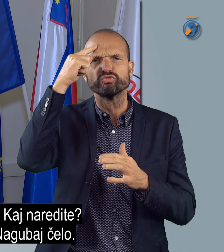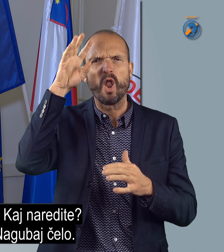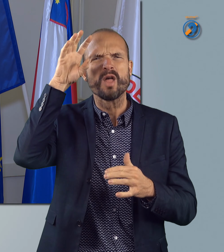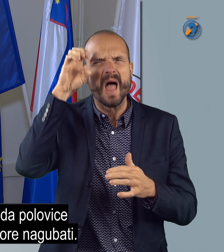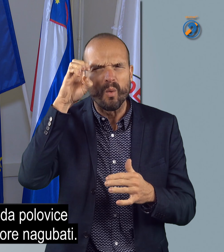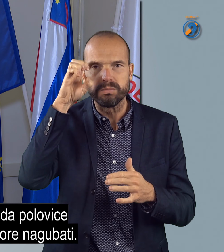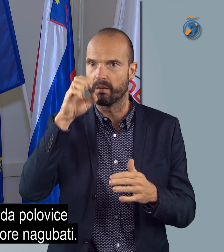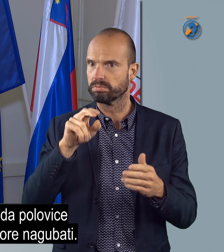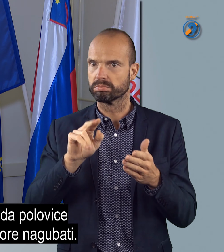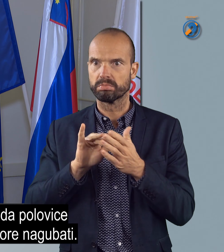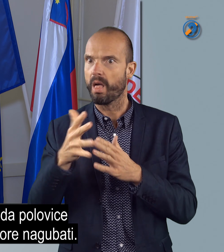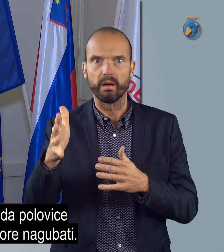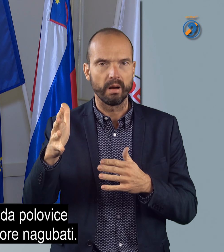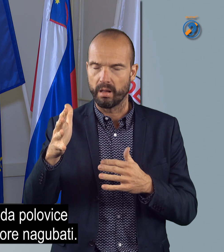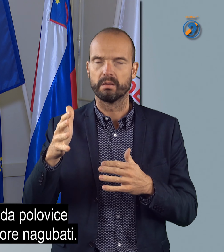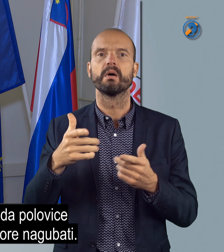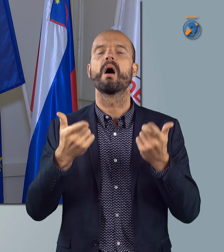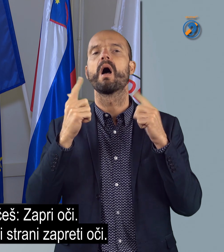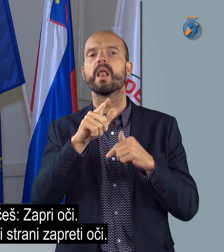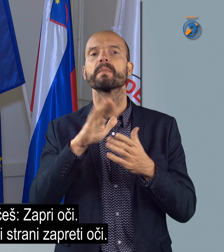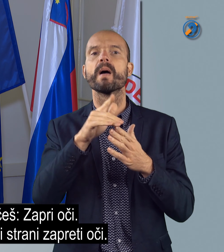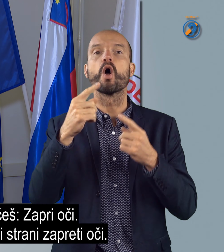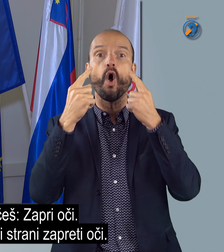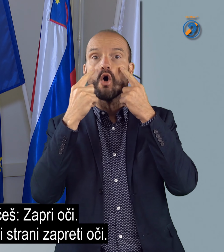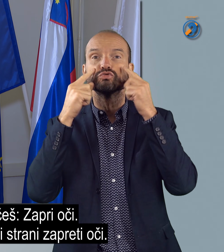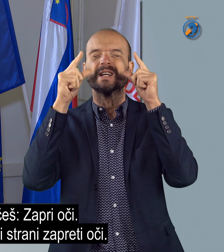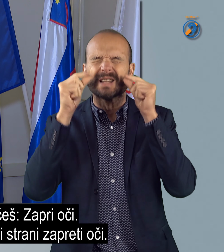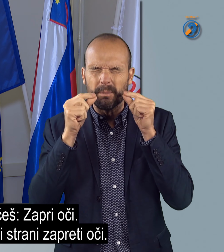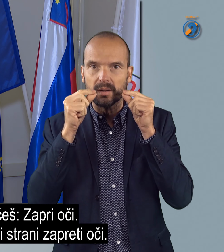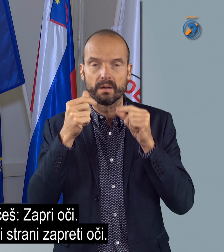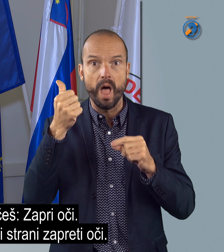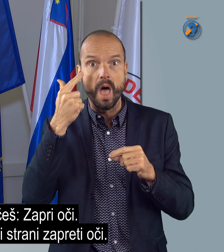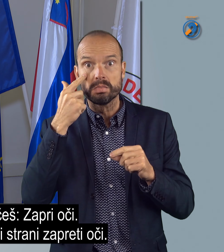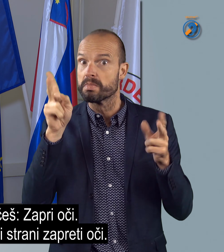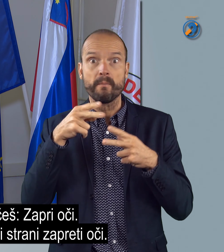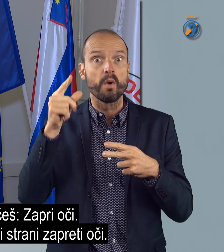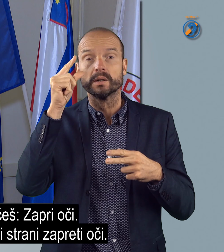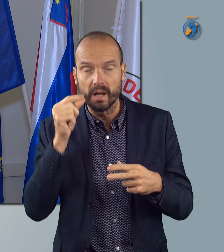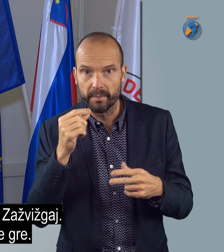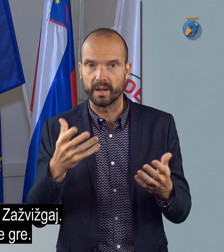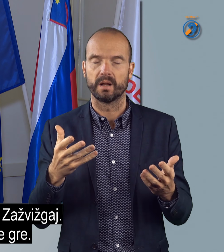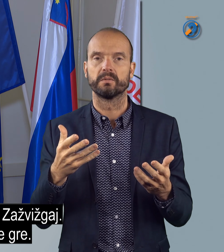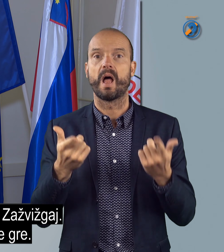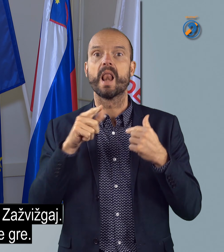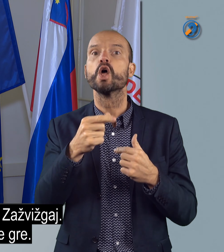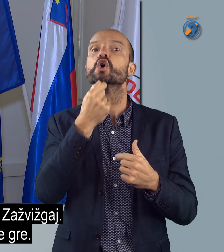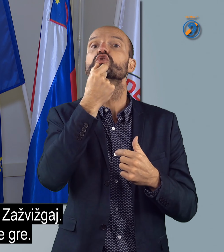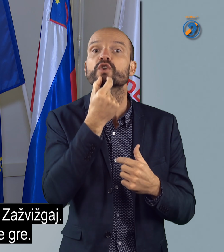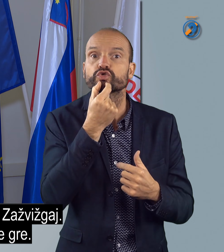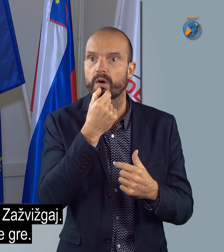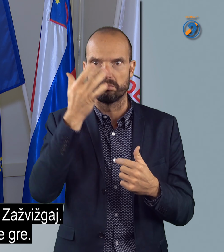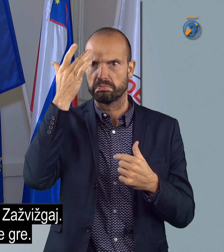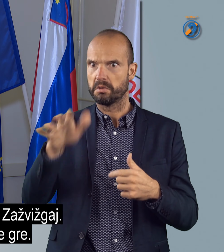čelo. Vidiš, da polovica čela ne more nagubati. Potem reči, zapri oči. Ne more na eni strani zapreti oči. Lahko reče,